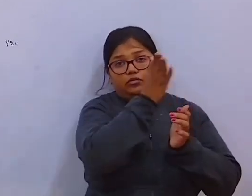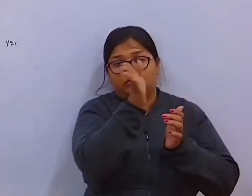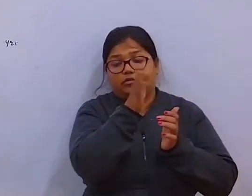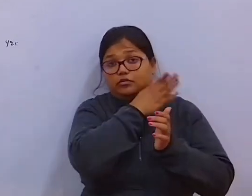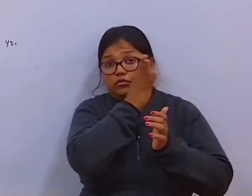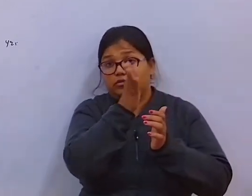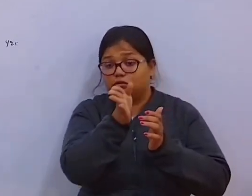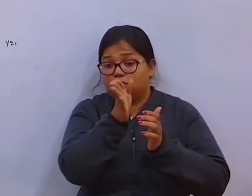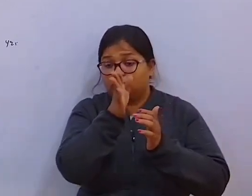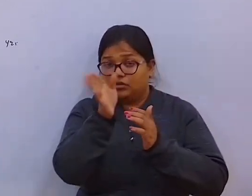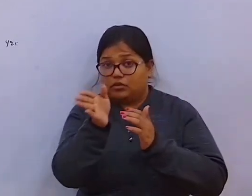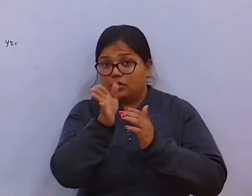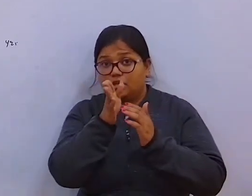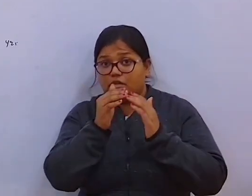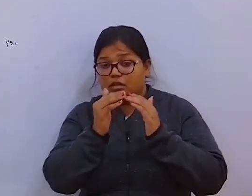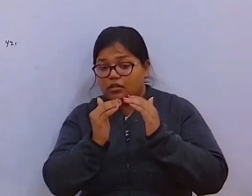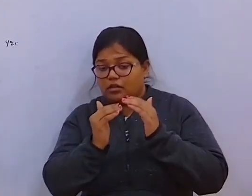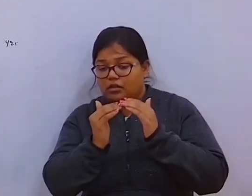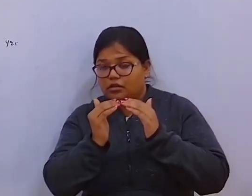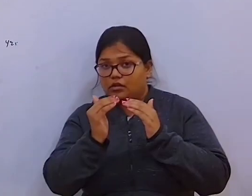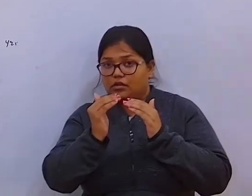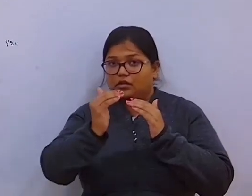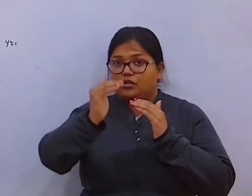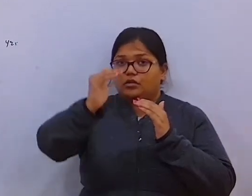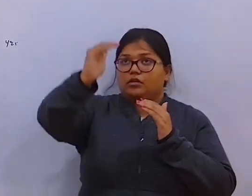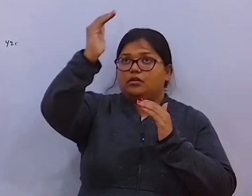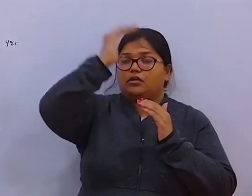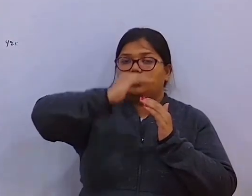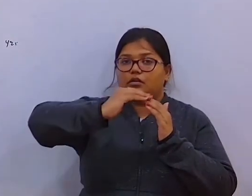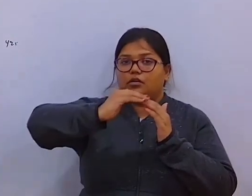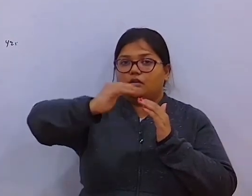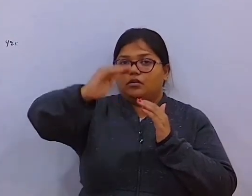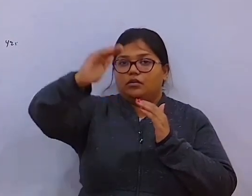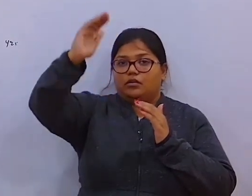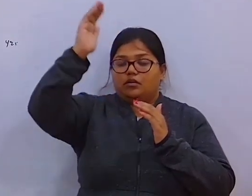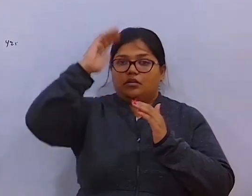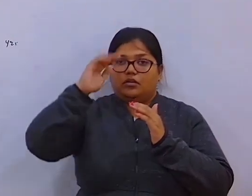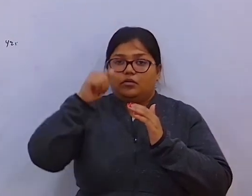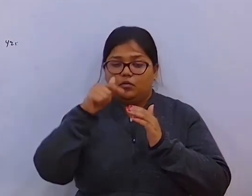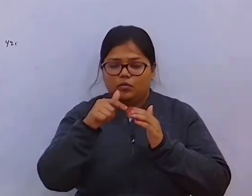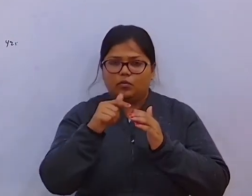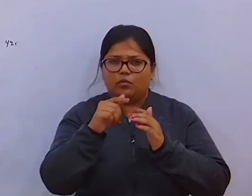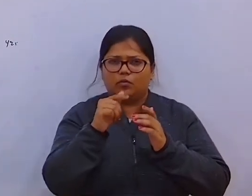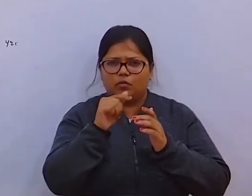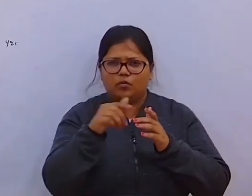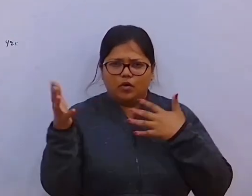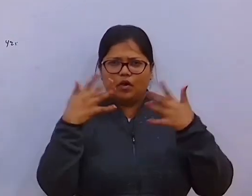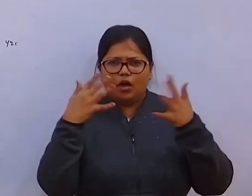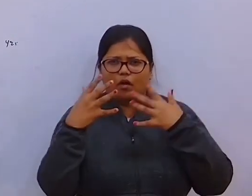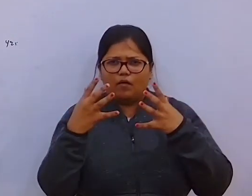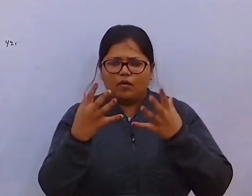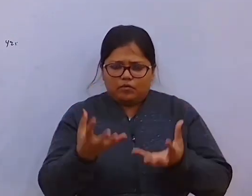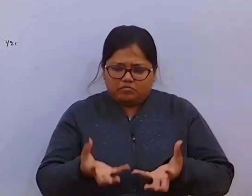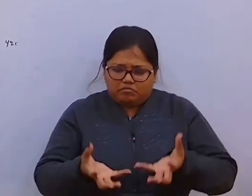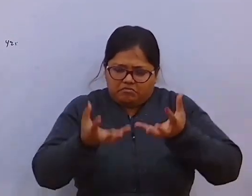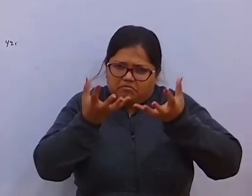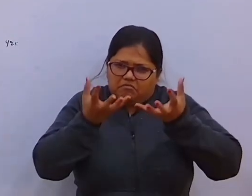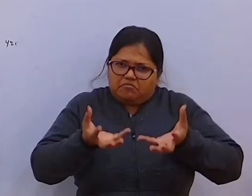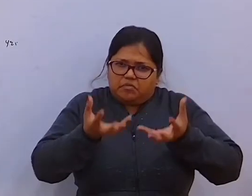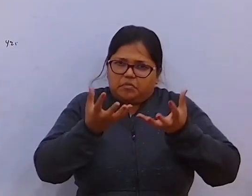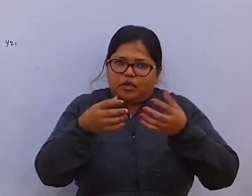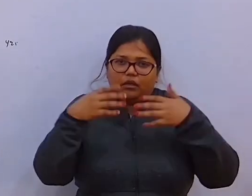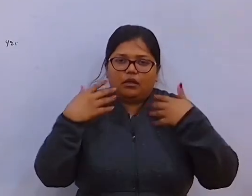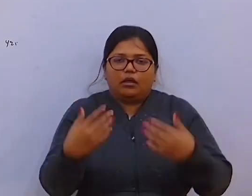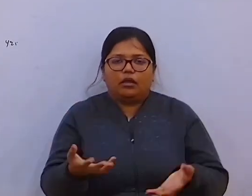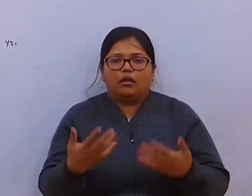है। ठीक, और इसी पवनों के द्वारा ही भारत में क्या होता है, वर्षा का कारण होता है। ठीक है,